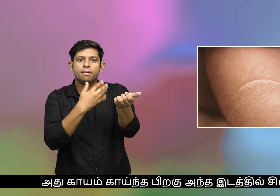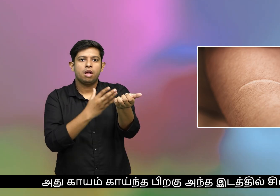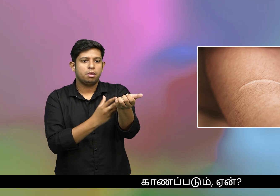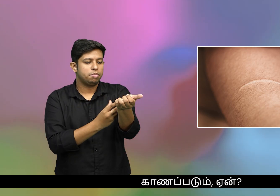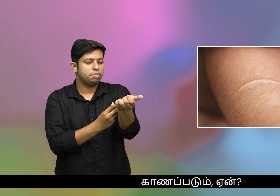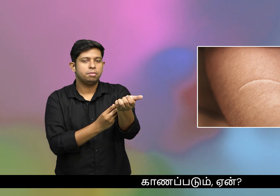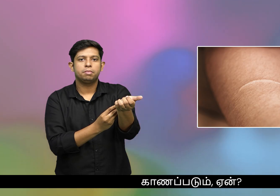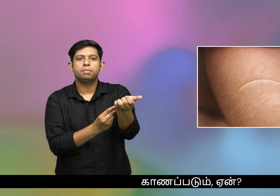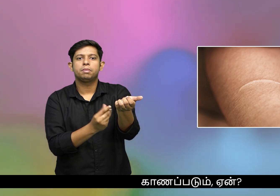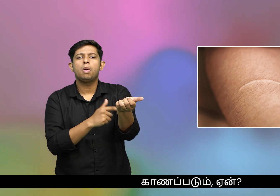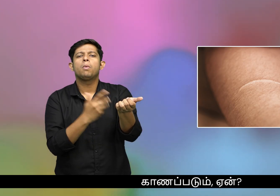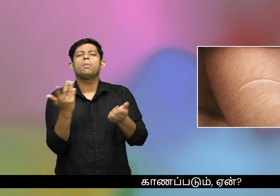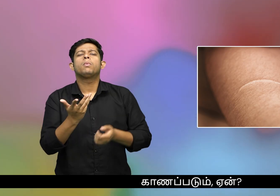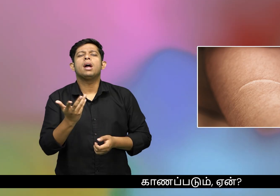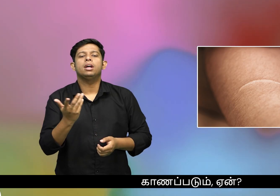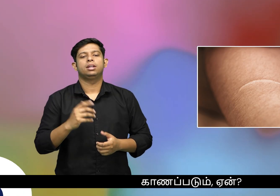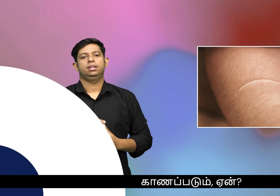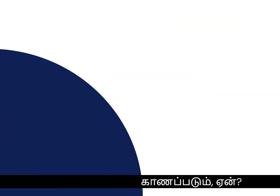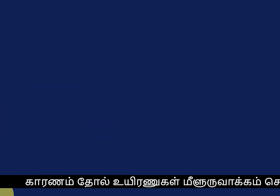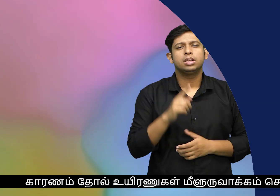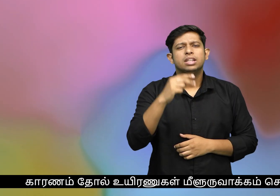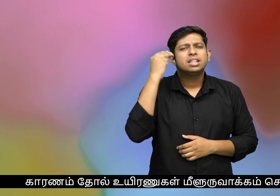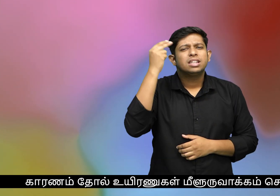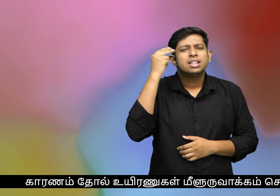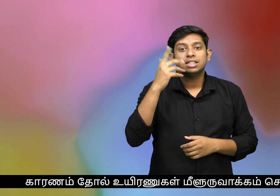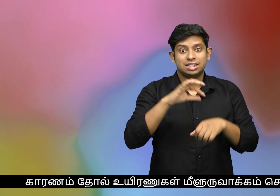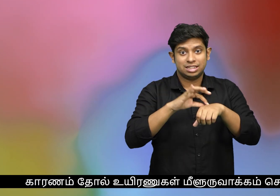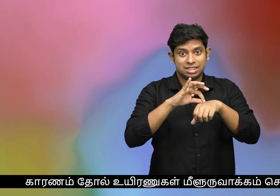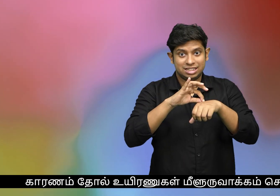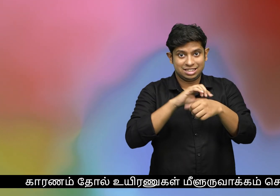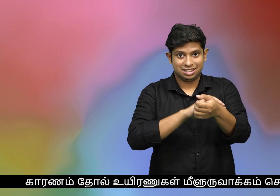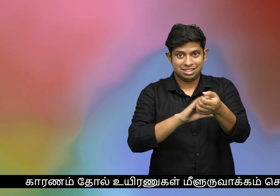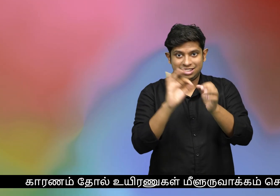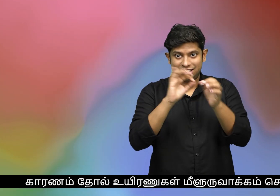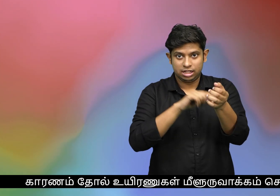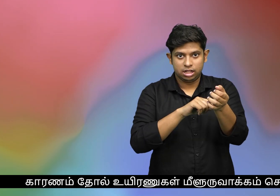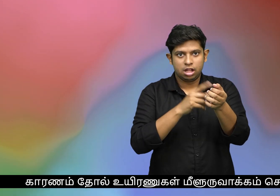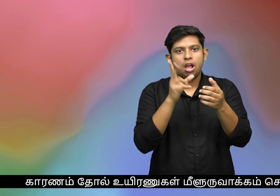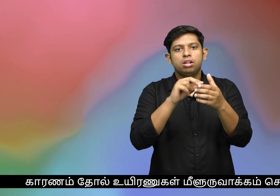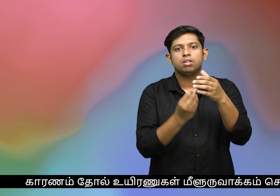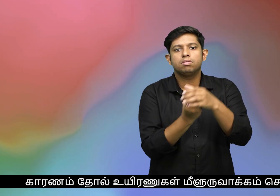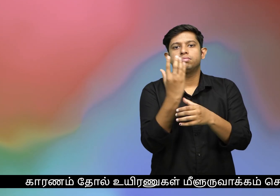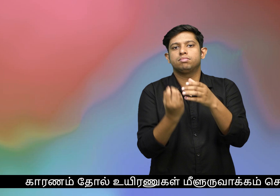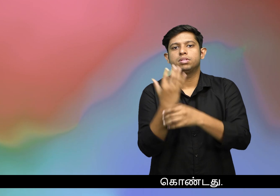வடுக்கள் காணப்படும். ஏன்? காரணம், தோல் உயிரணுக்கள் மீளுருவாக்கம் செய்யும் தன்மை